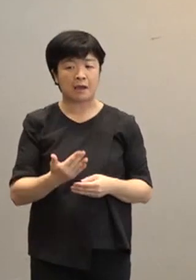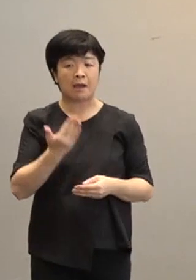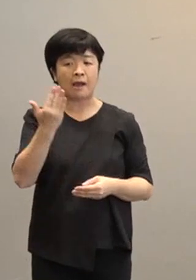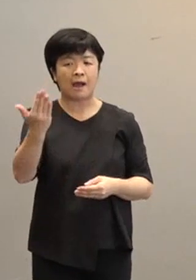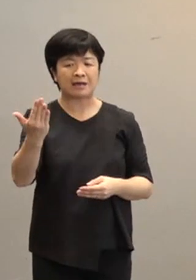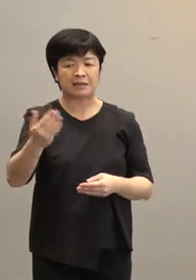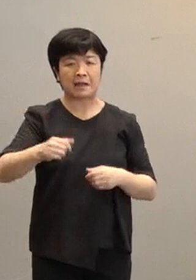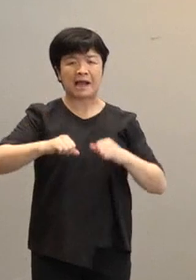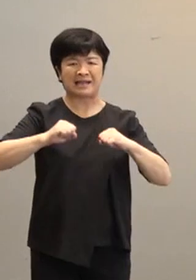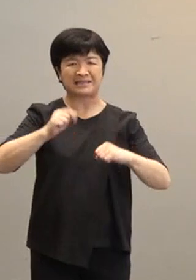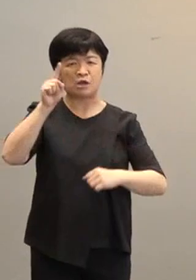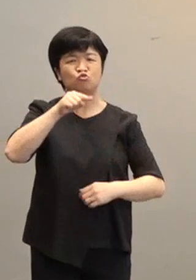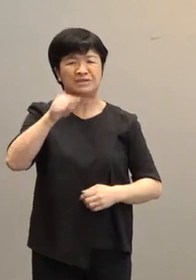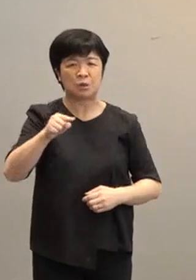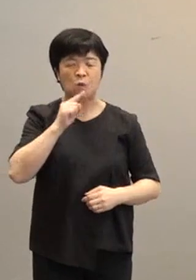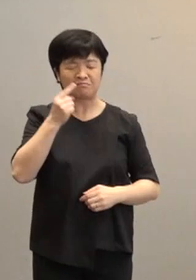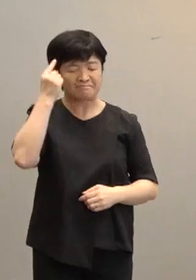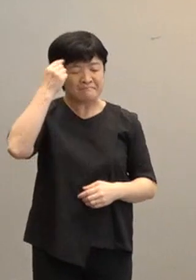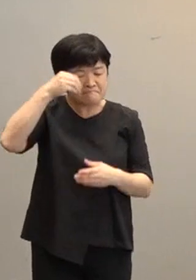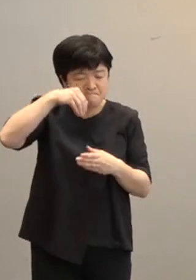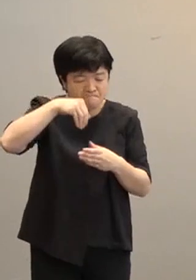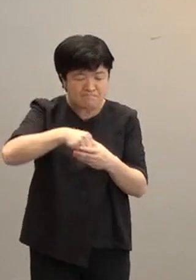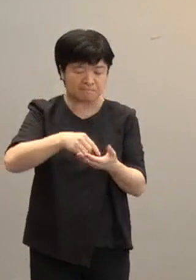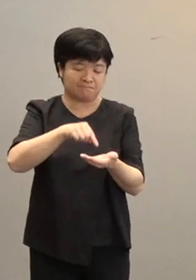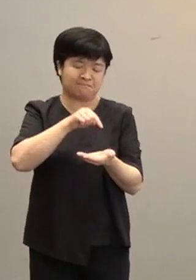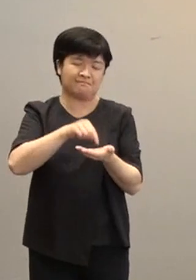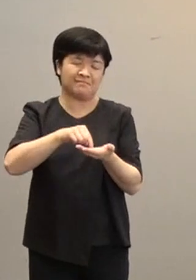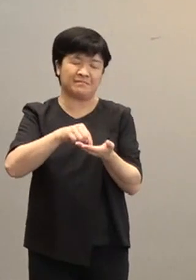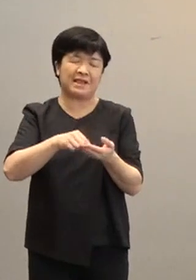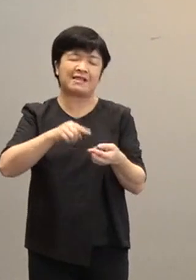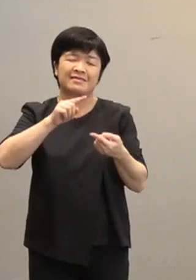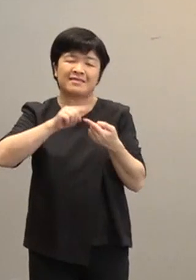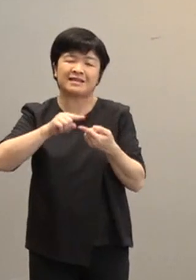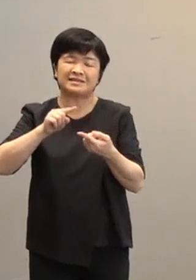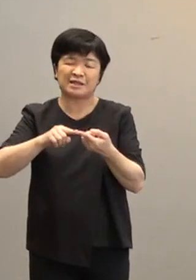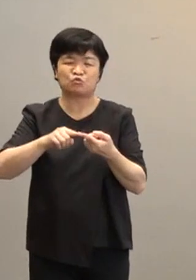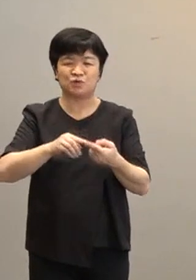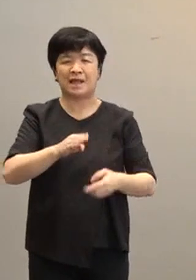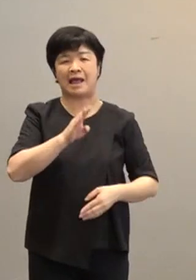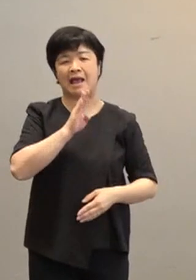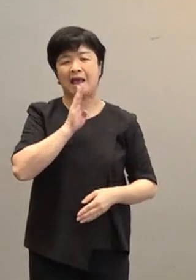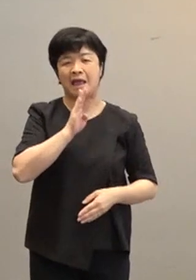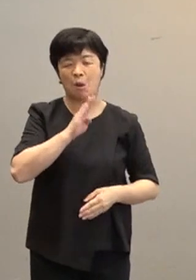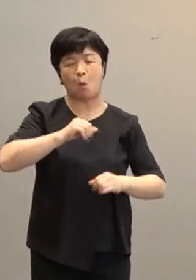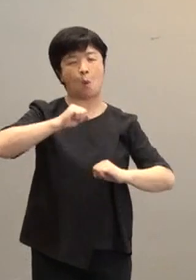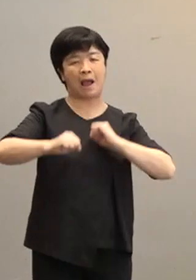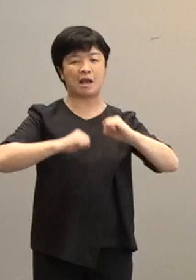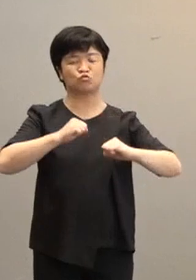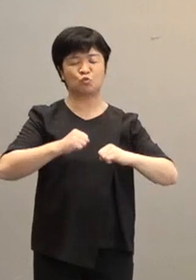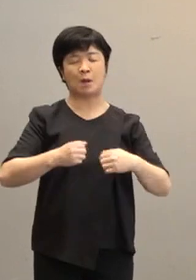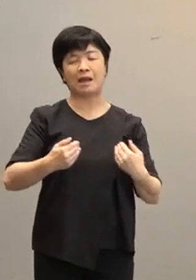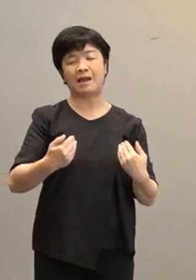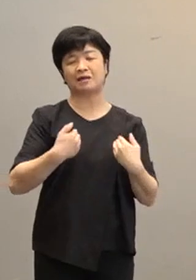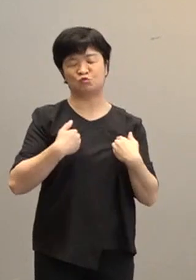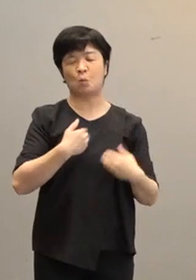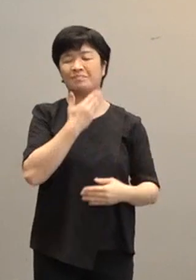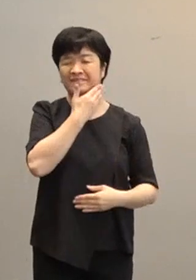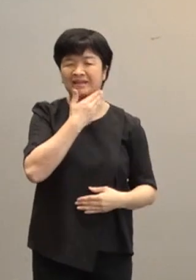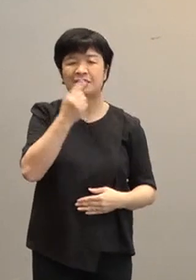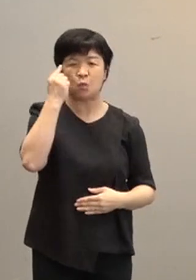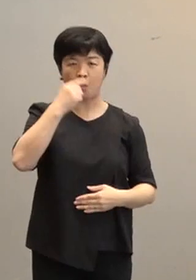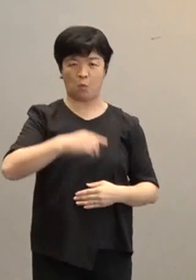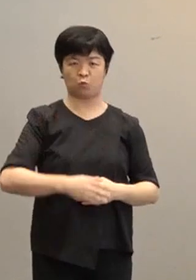をですね、認識をしてですね、適切な形で言論空間で活動すると ということが、まあ、大事なんではないかなというふうに思います